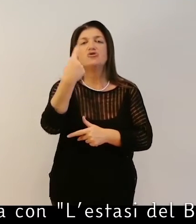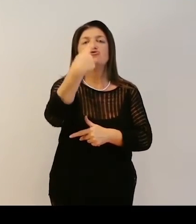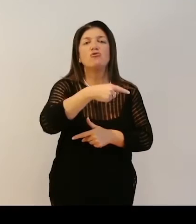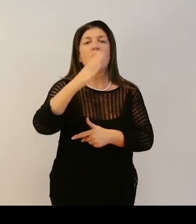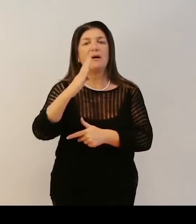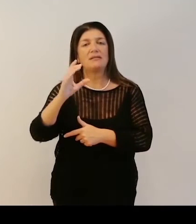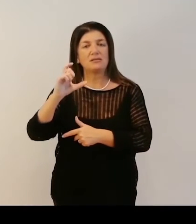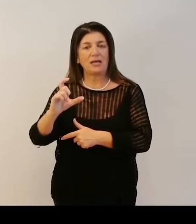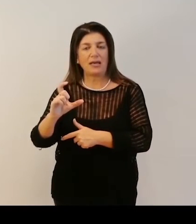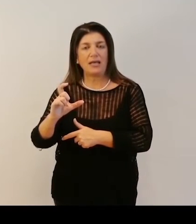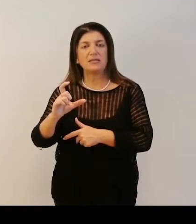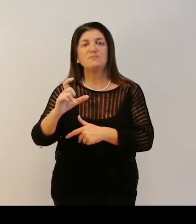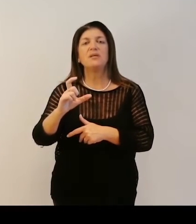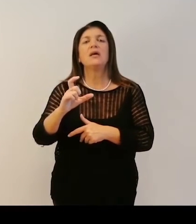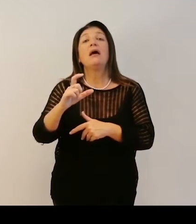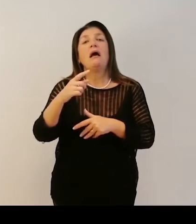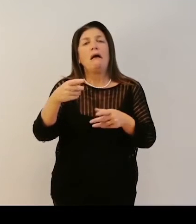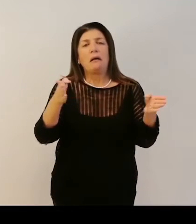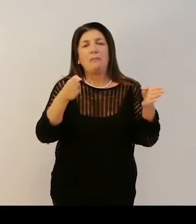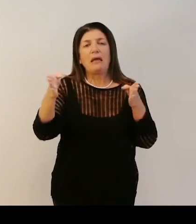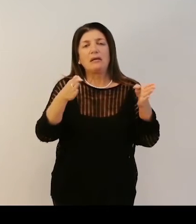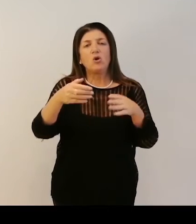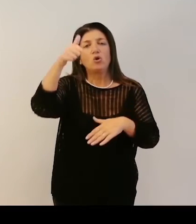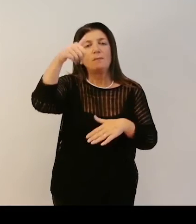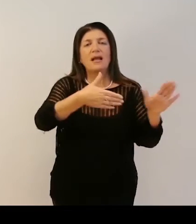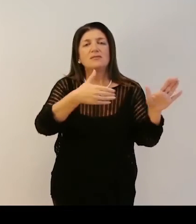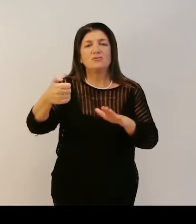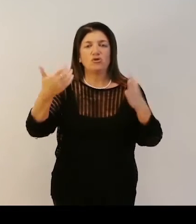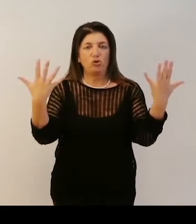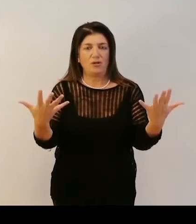Cerano, databile intorno al 1610.